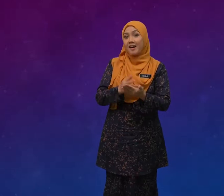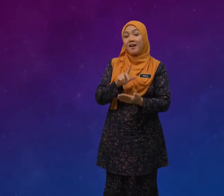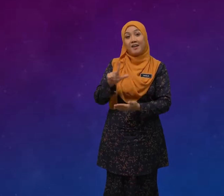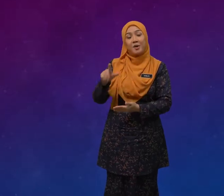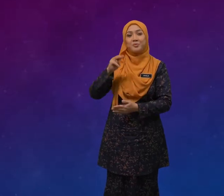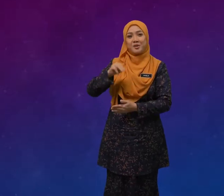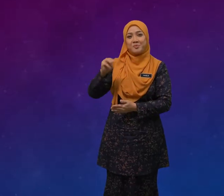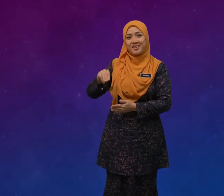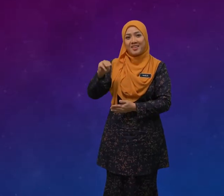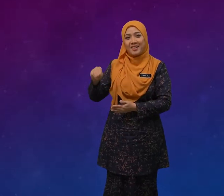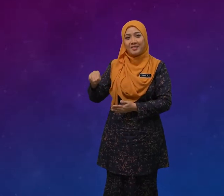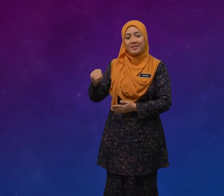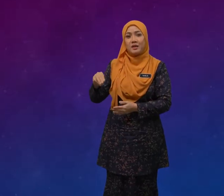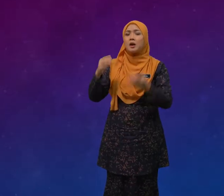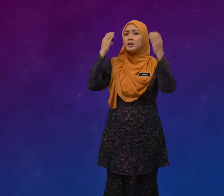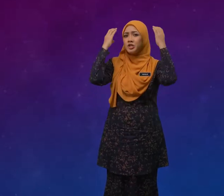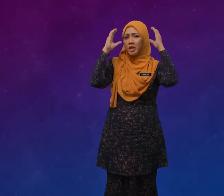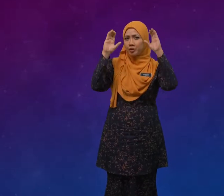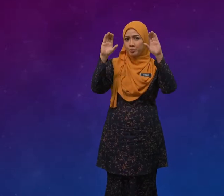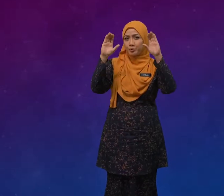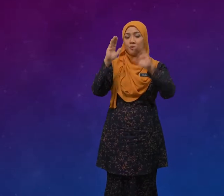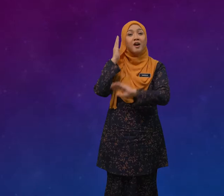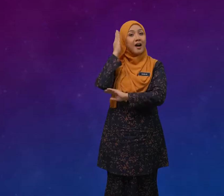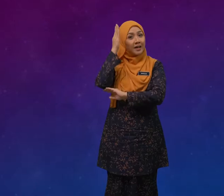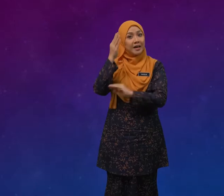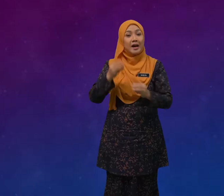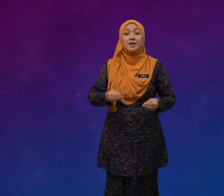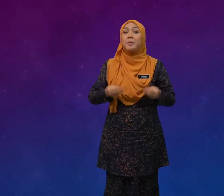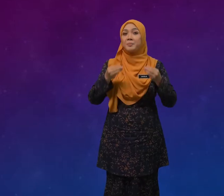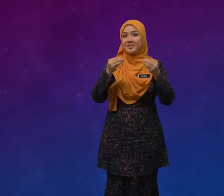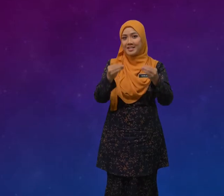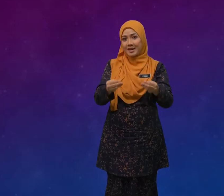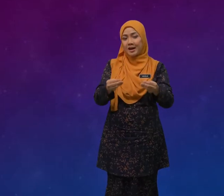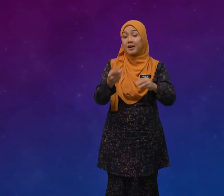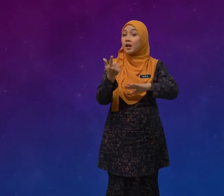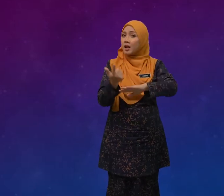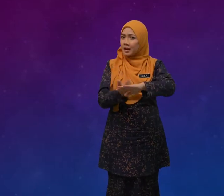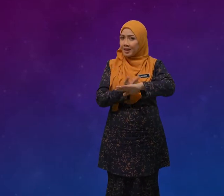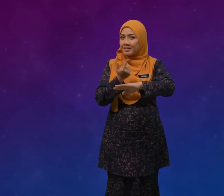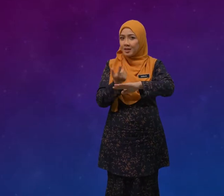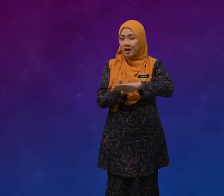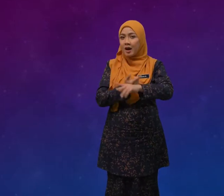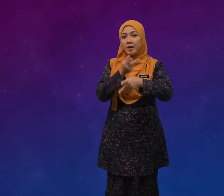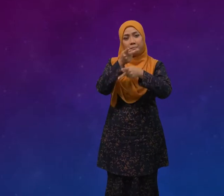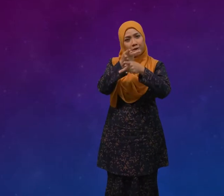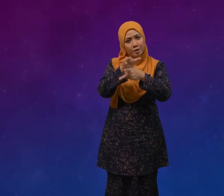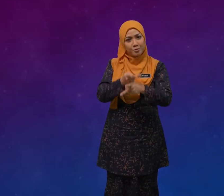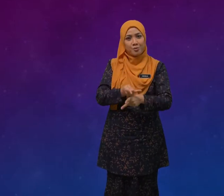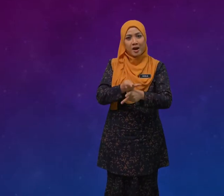Baiklah, murid-murid. Cikgu akan berikan latihan